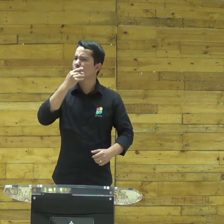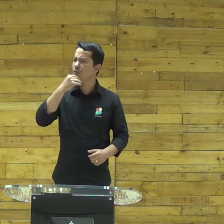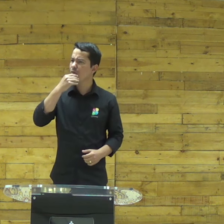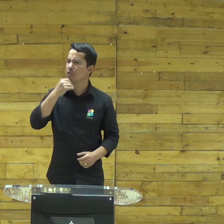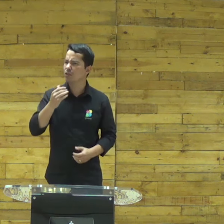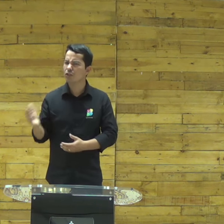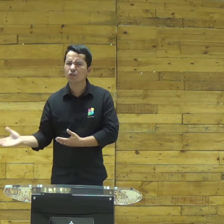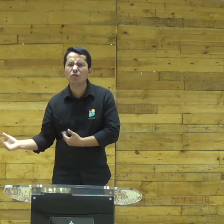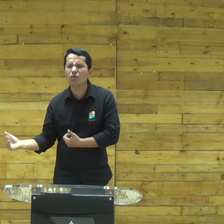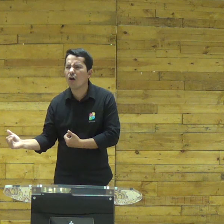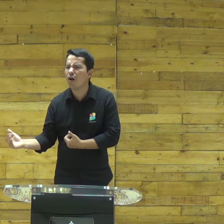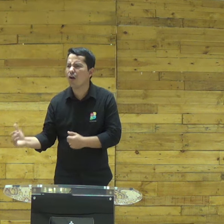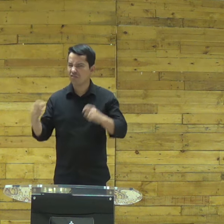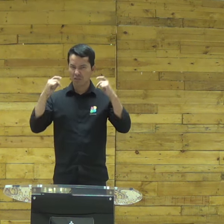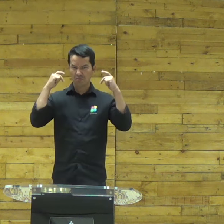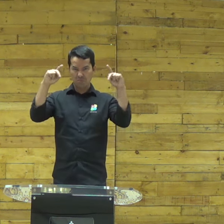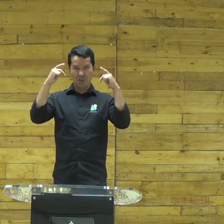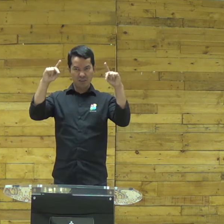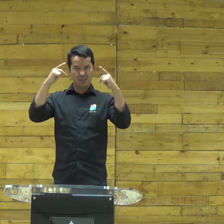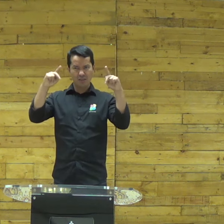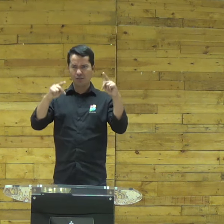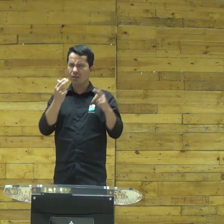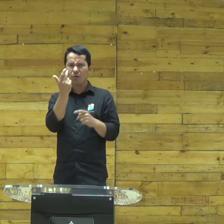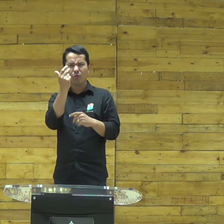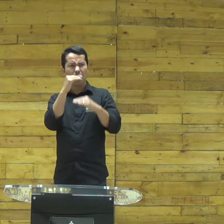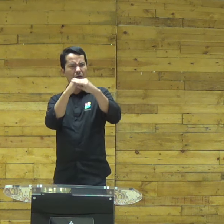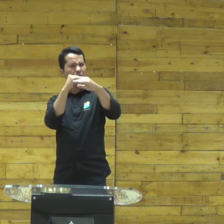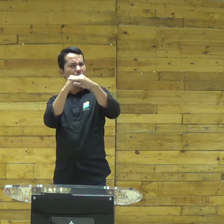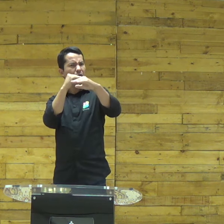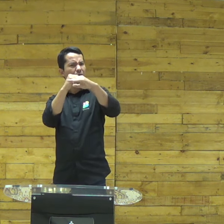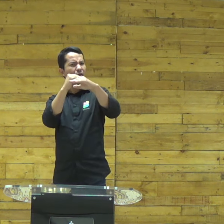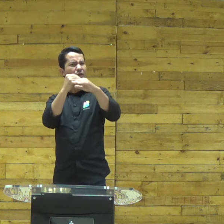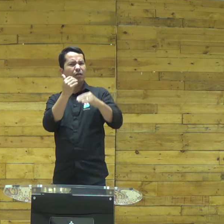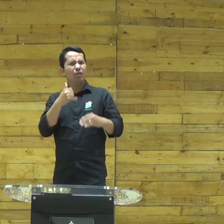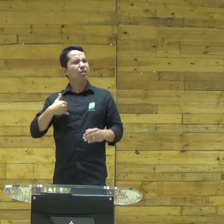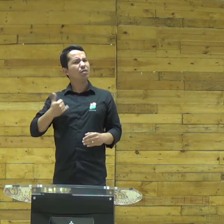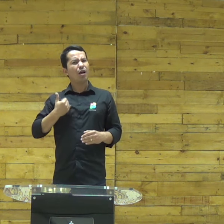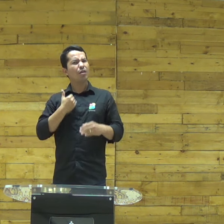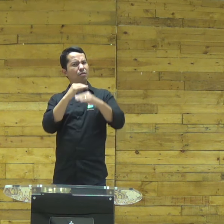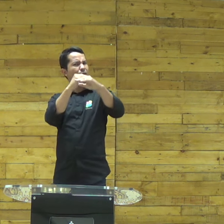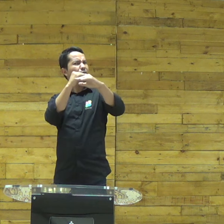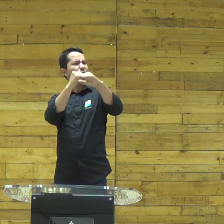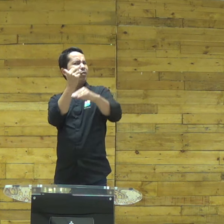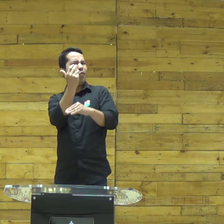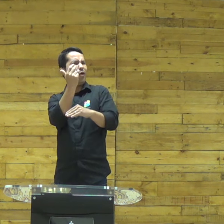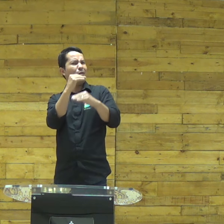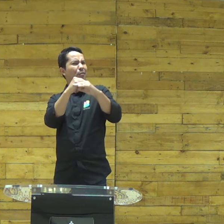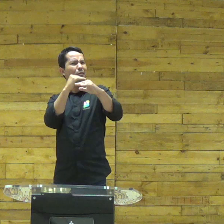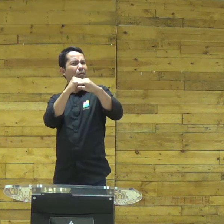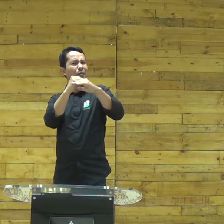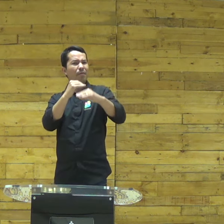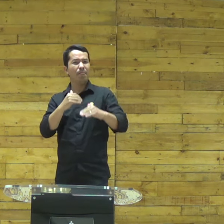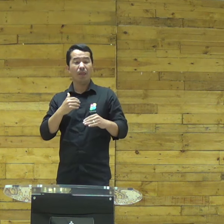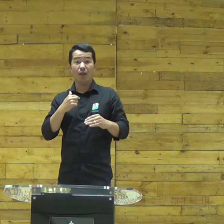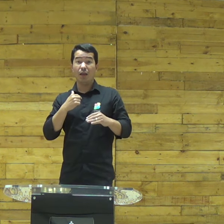jovens tinha lá um pastor um cara jovem lá pregando parecia mais ou menos da